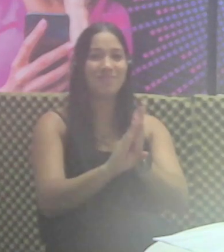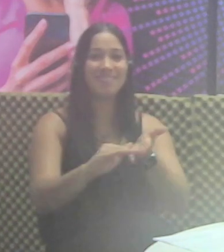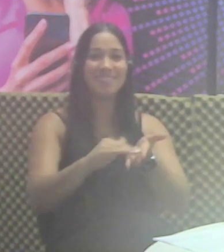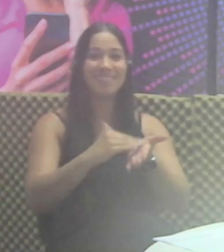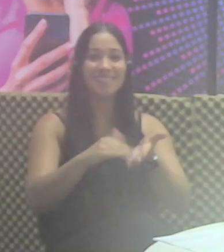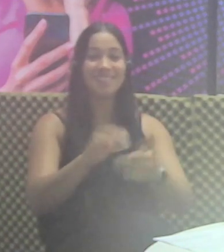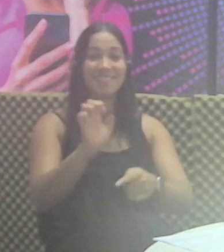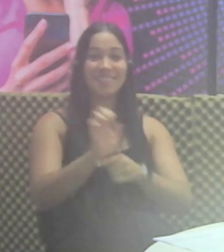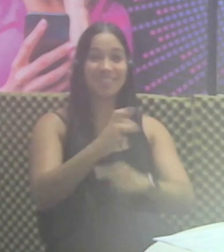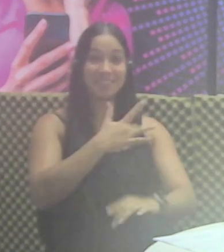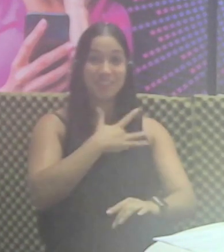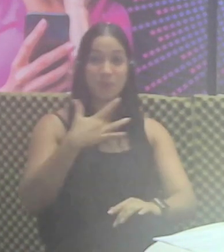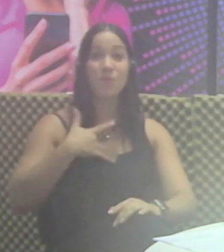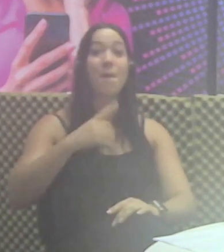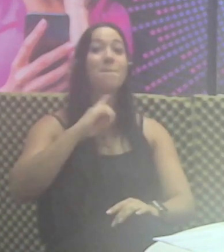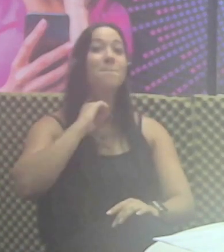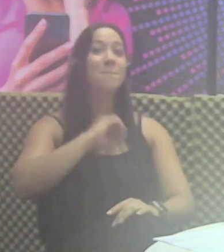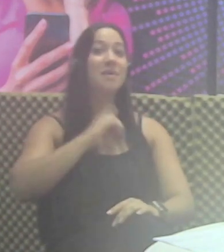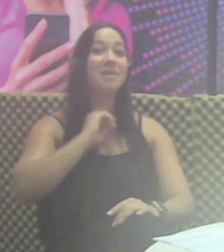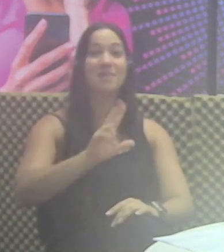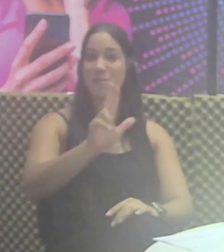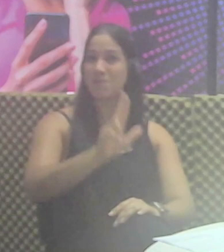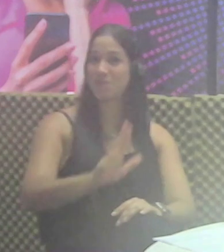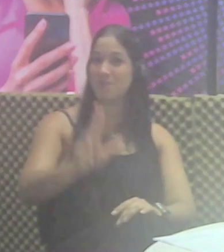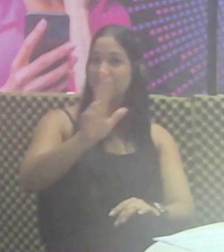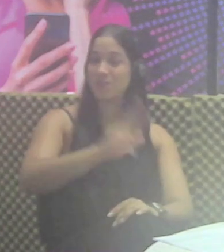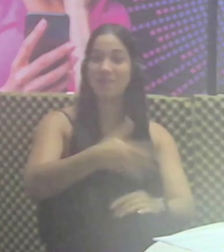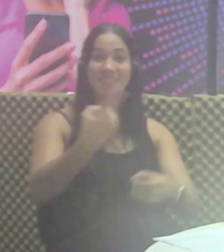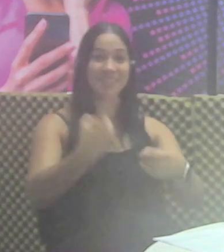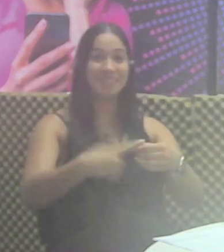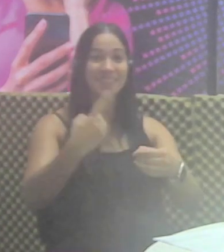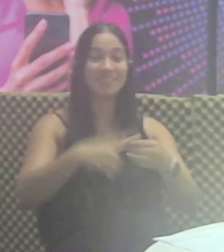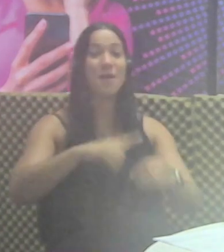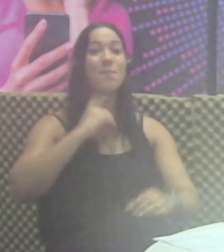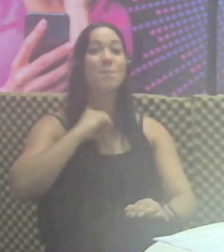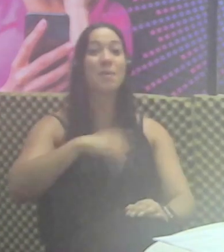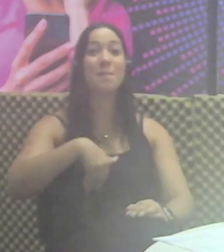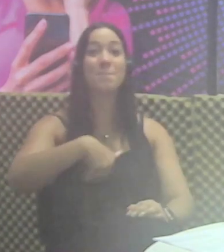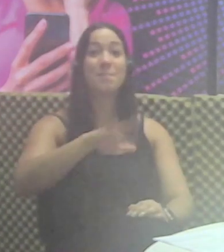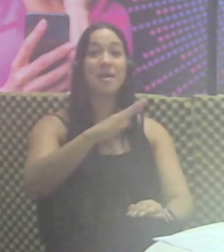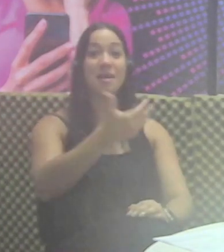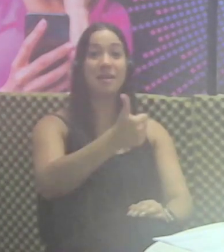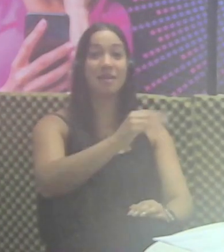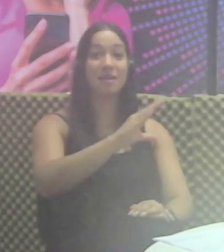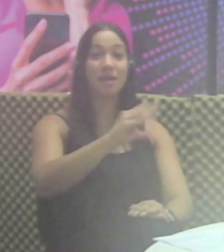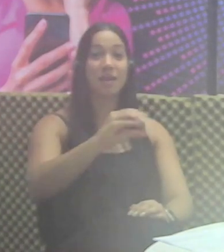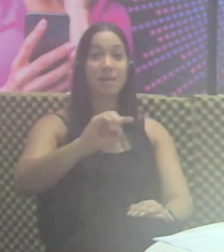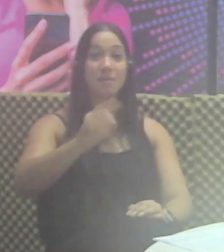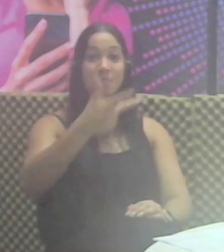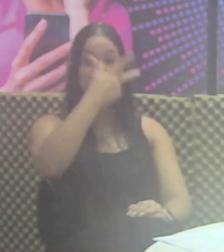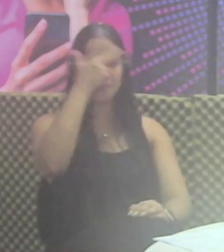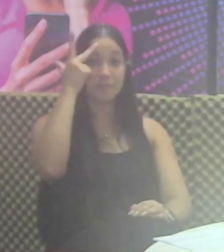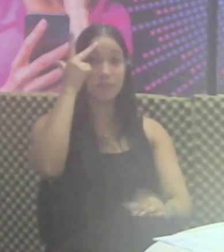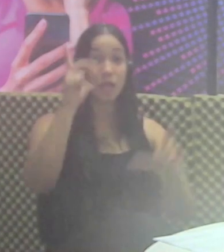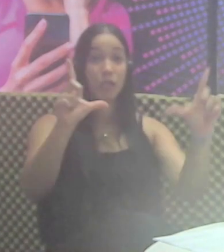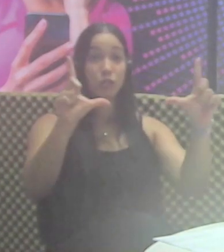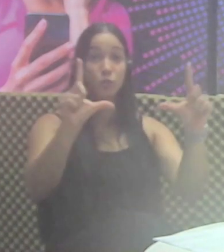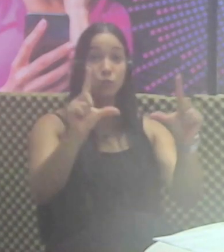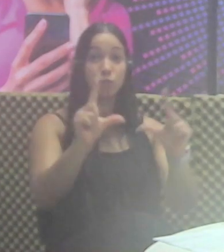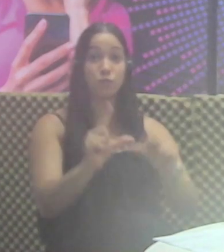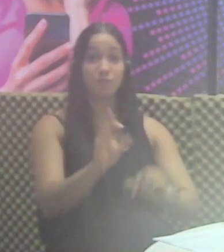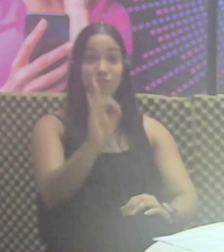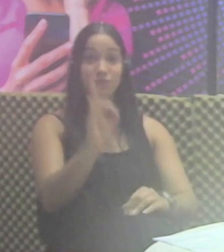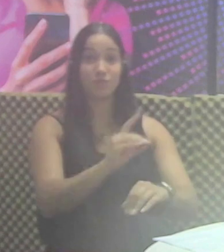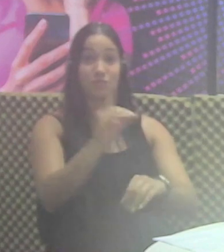Estado de Saúde de Minas Gerais, Uberlândia está entre as cidades mineiras com mais de 100 mil habitantes, com a menor incidência de